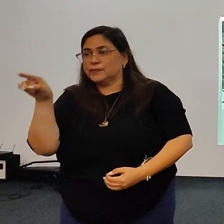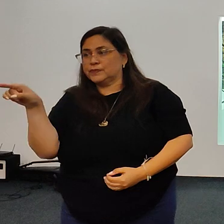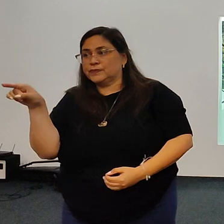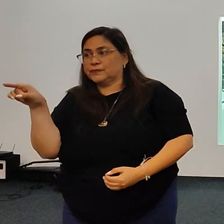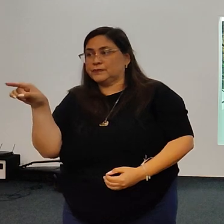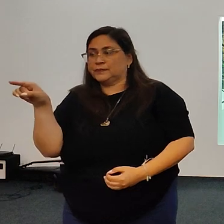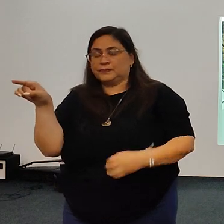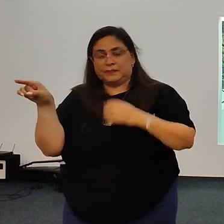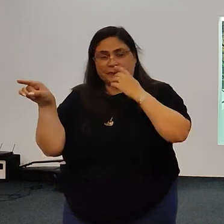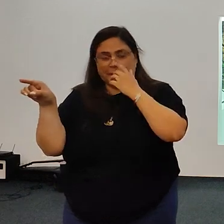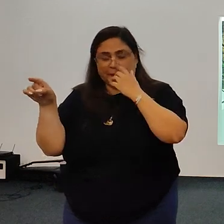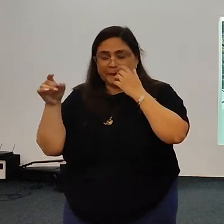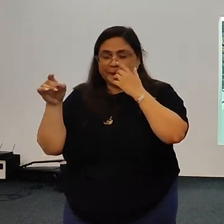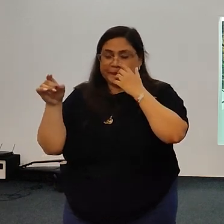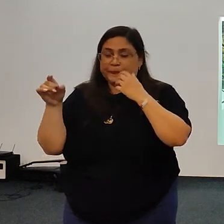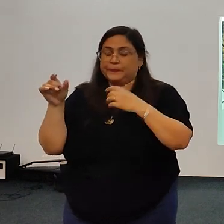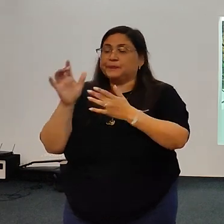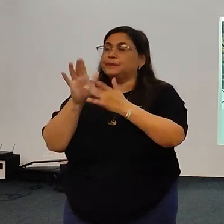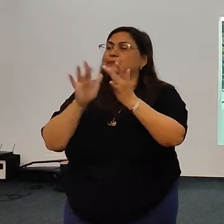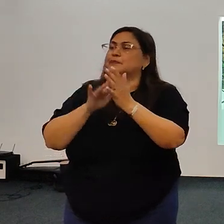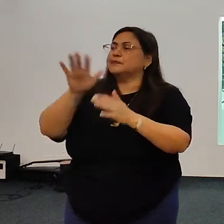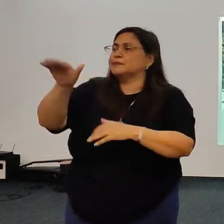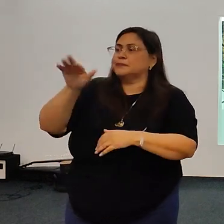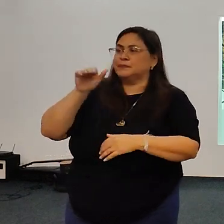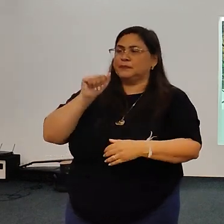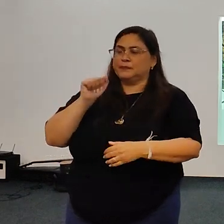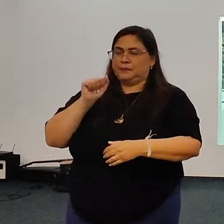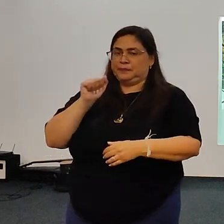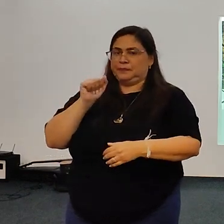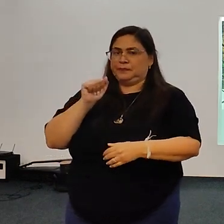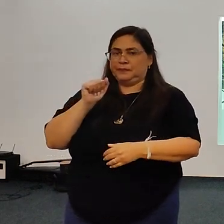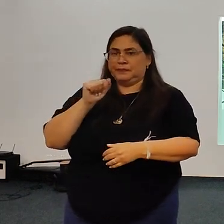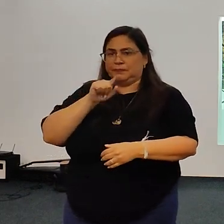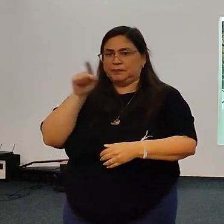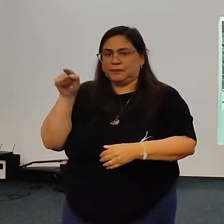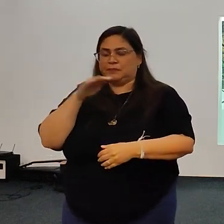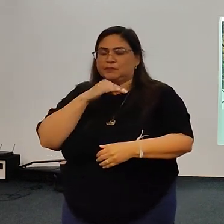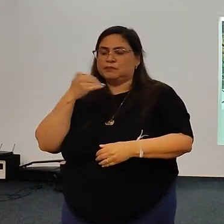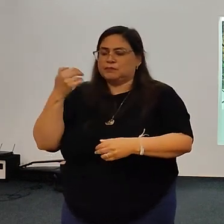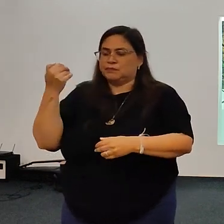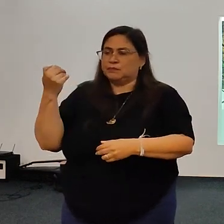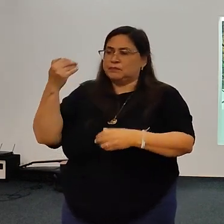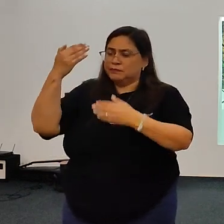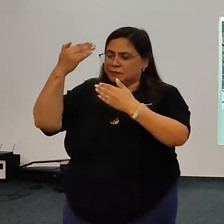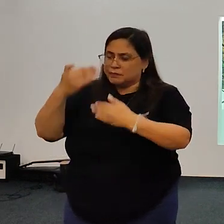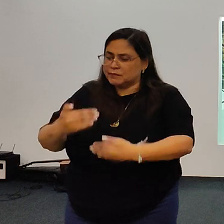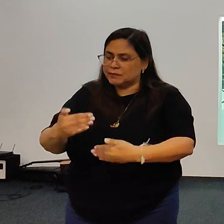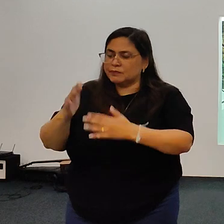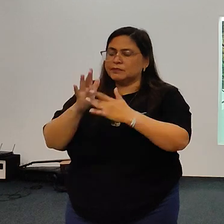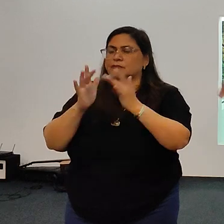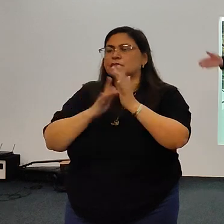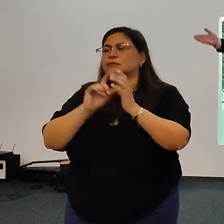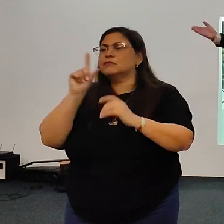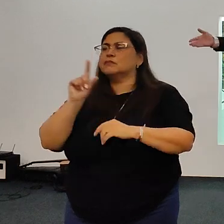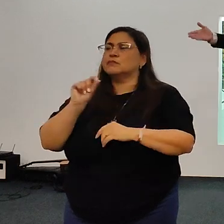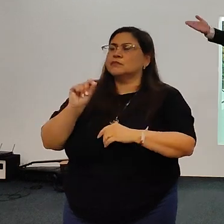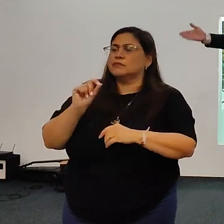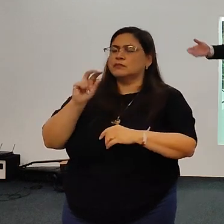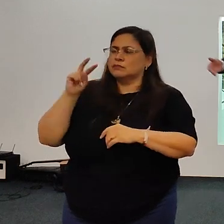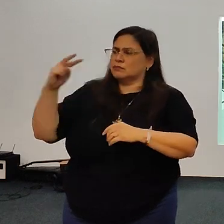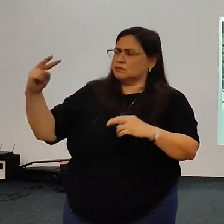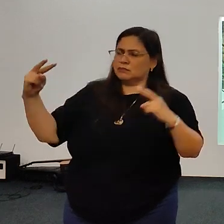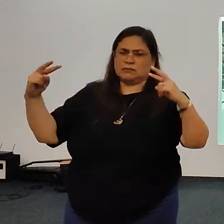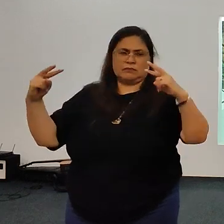pudesse, se hoje Cristo te chamasse à presença dele, como seria? Ele